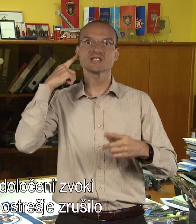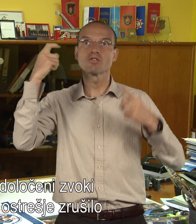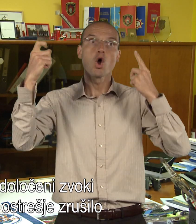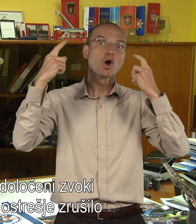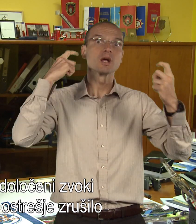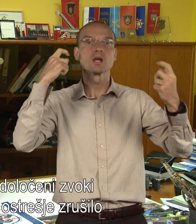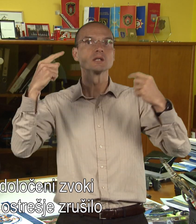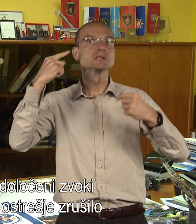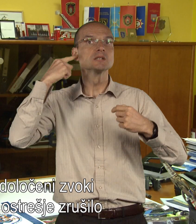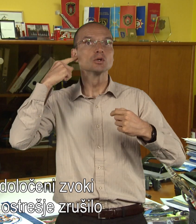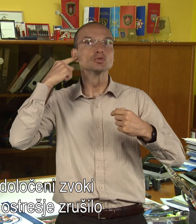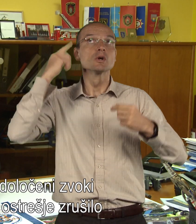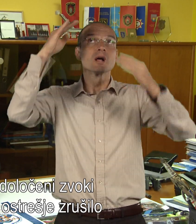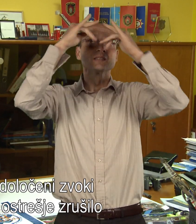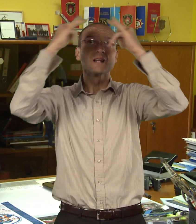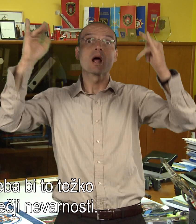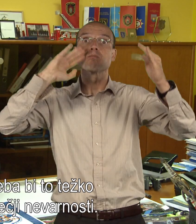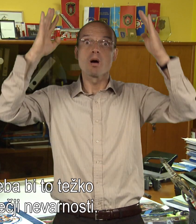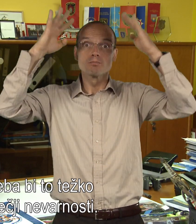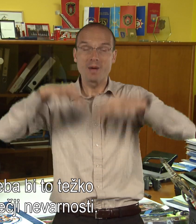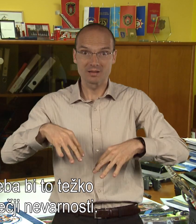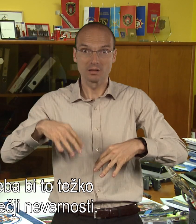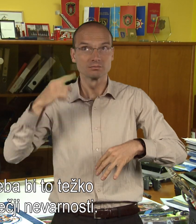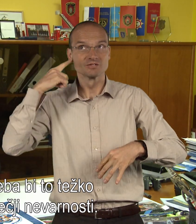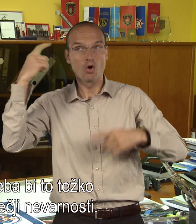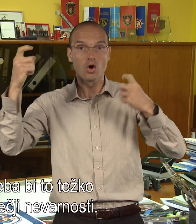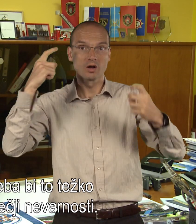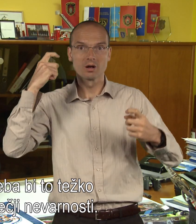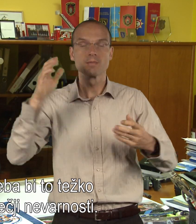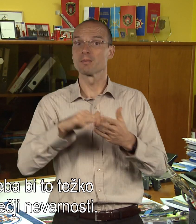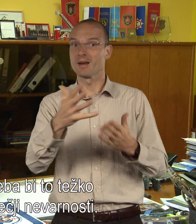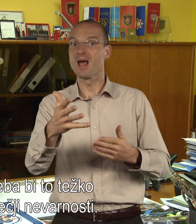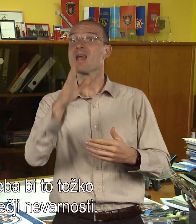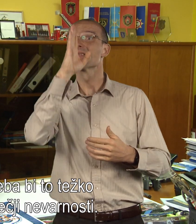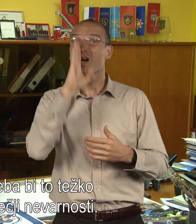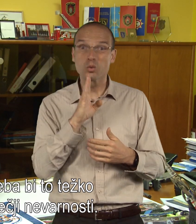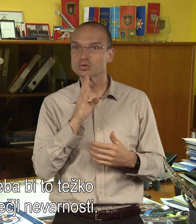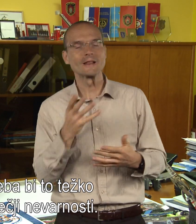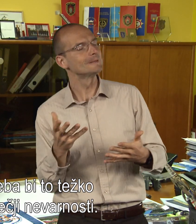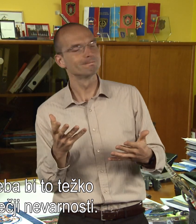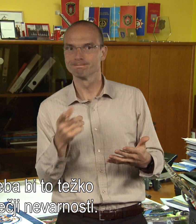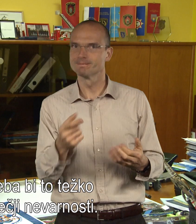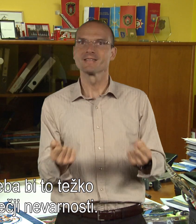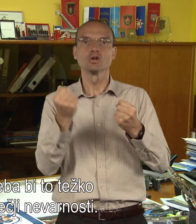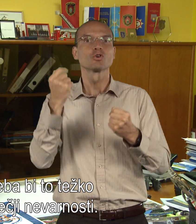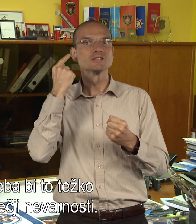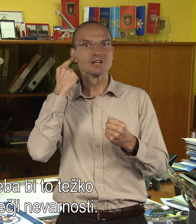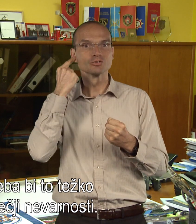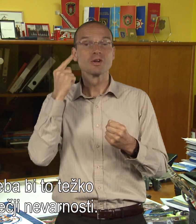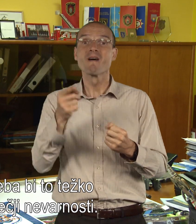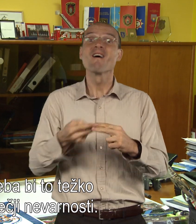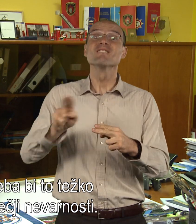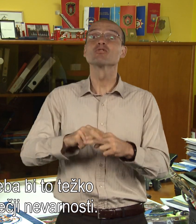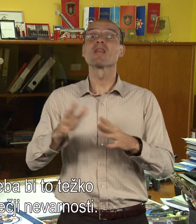pojavljajo, da se bo ostrešje zrušilo na njega. In naglušna oseba bi to težko slišala in bi bila v